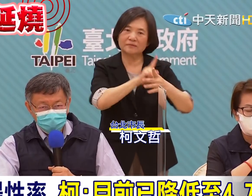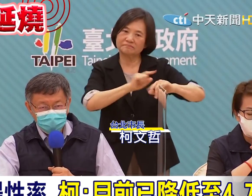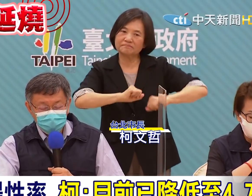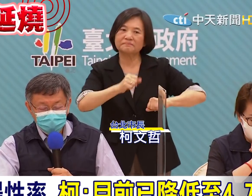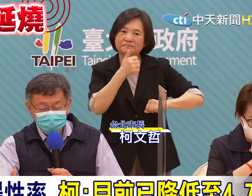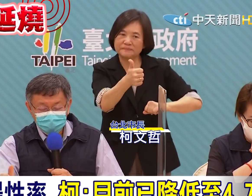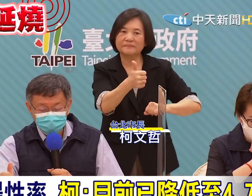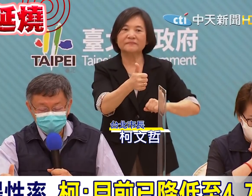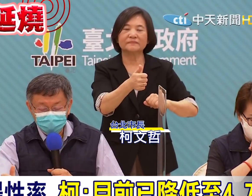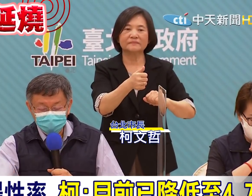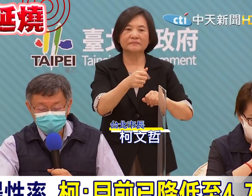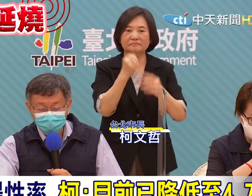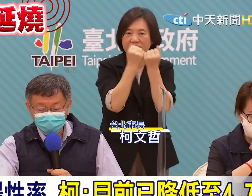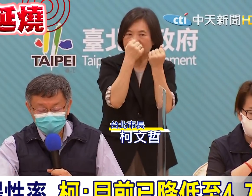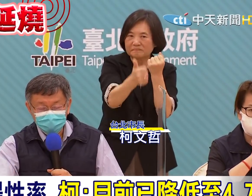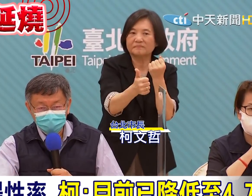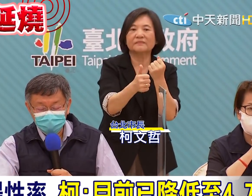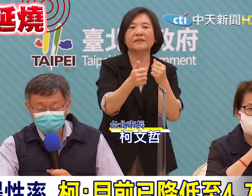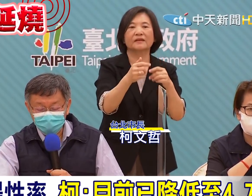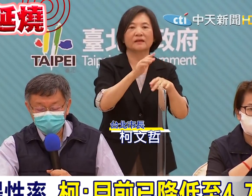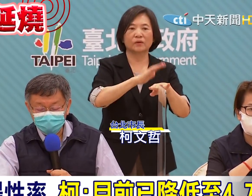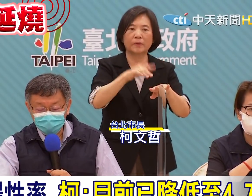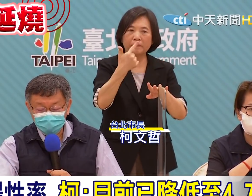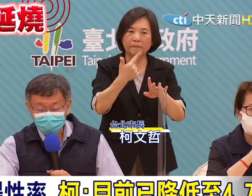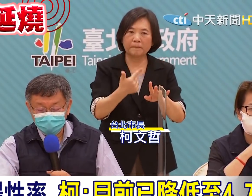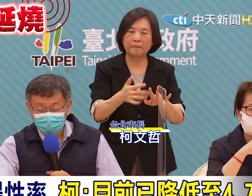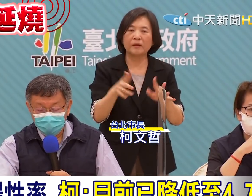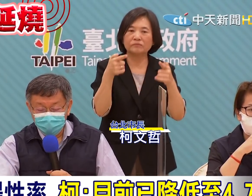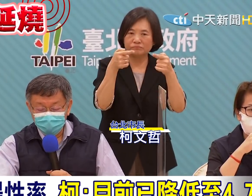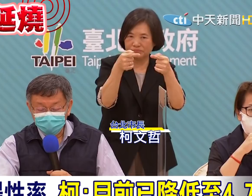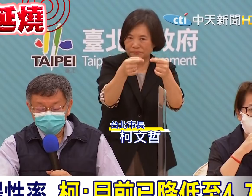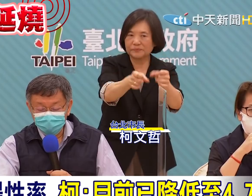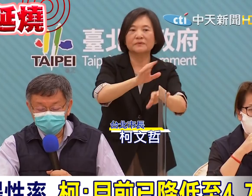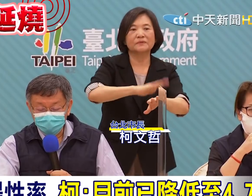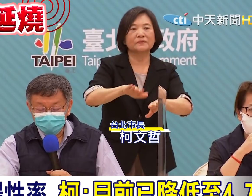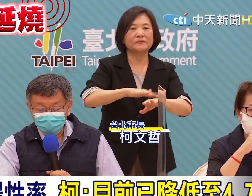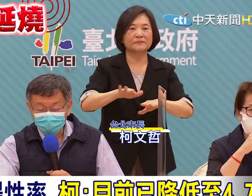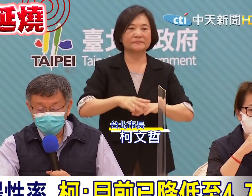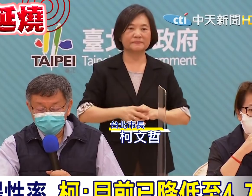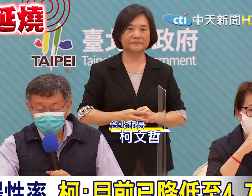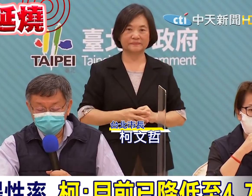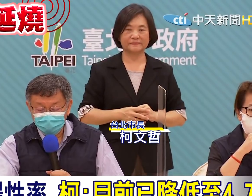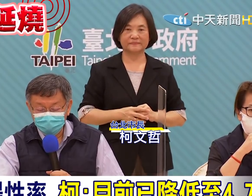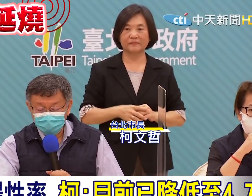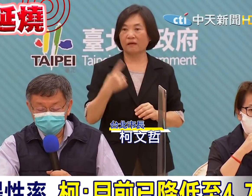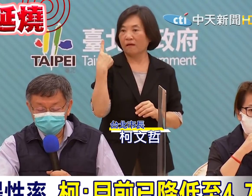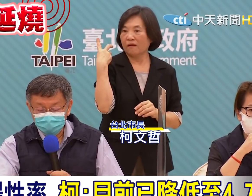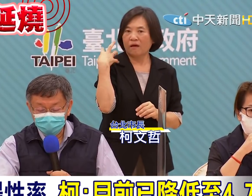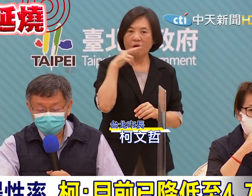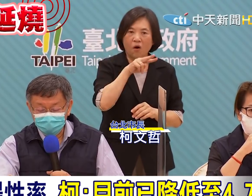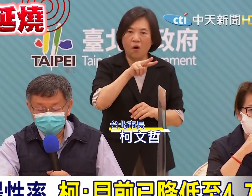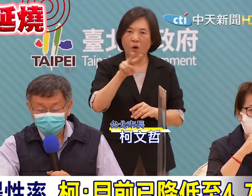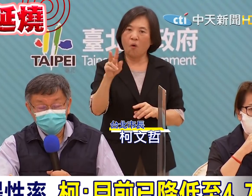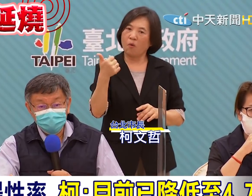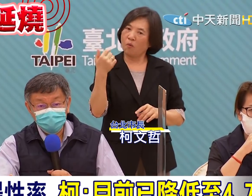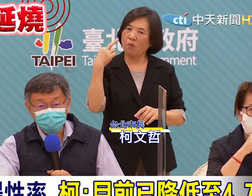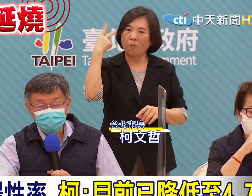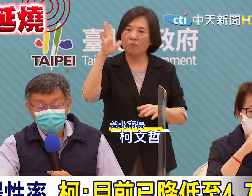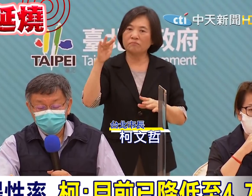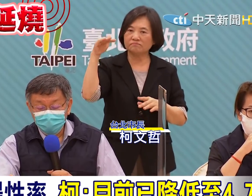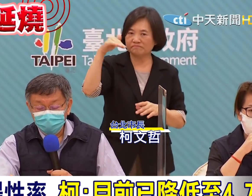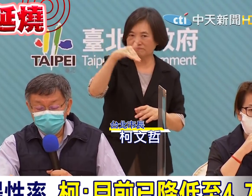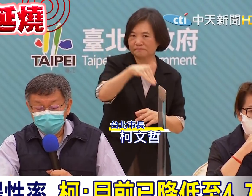的行动，你知道，还是可以相当有相。在过去5天哦，可以看到相当有效的在控